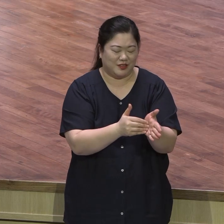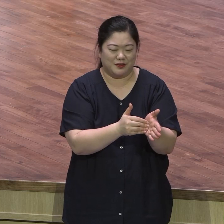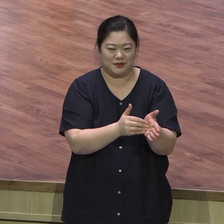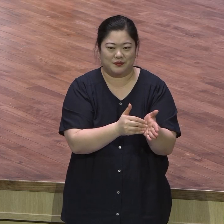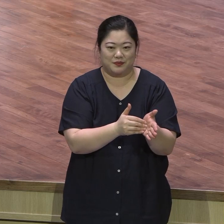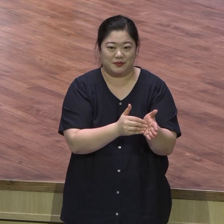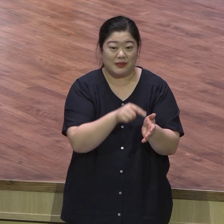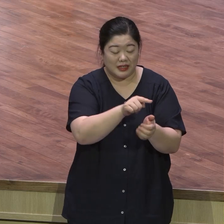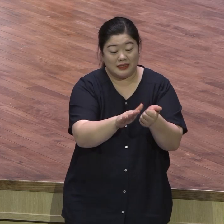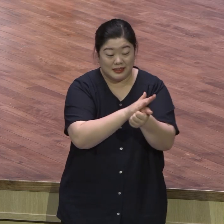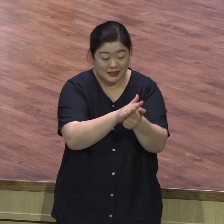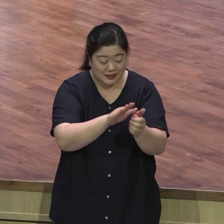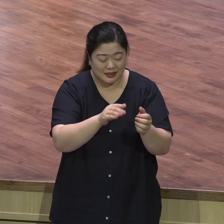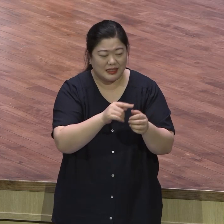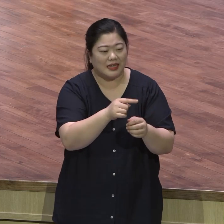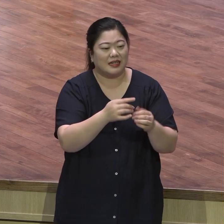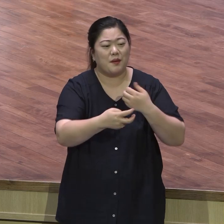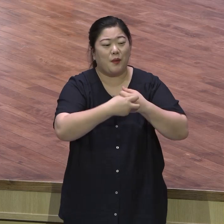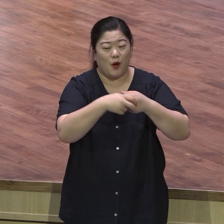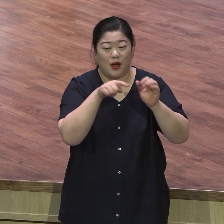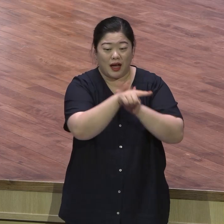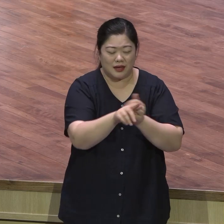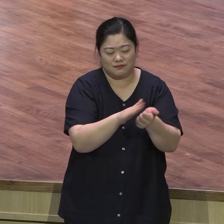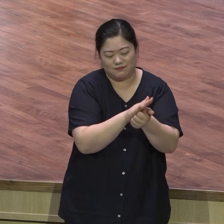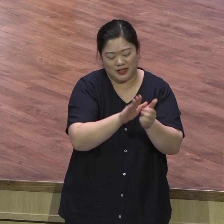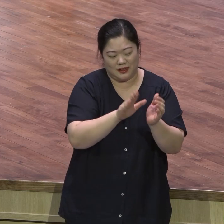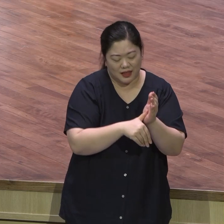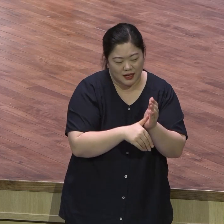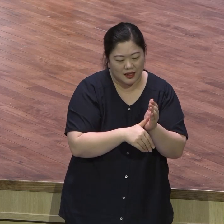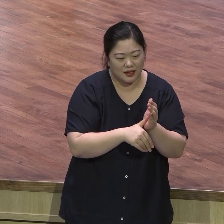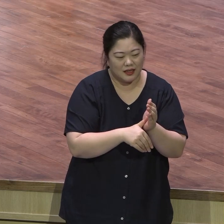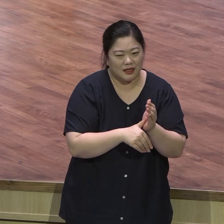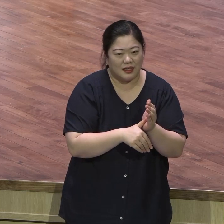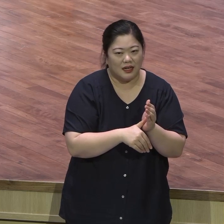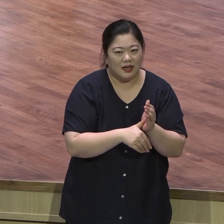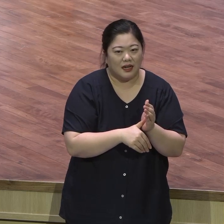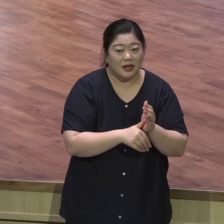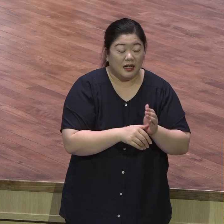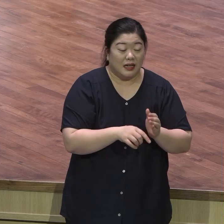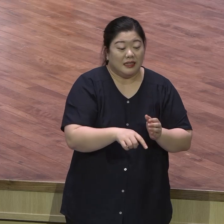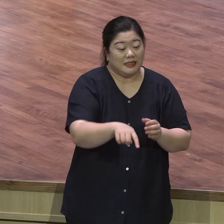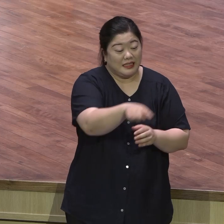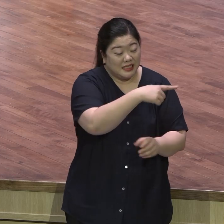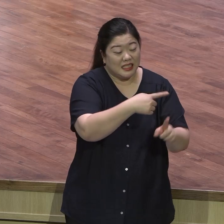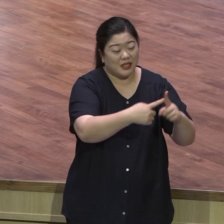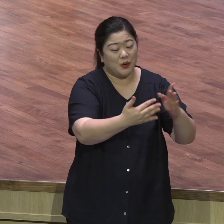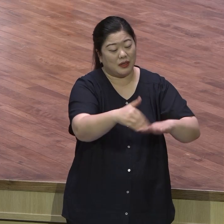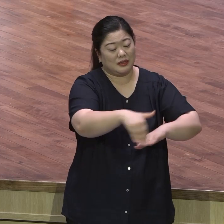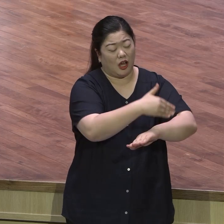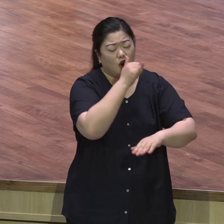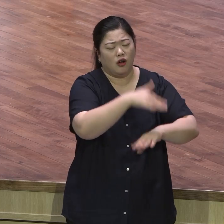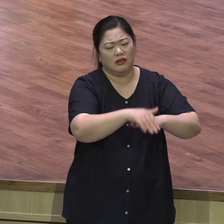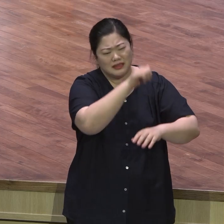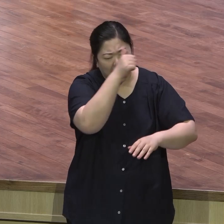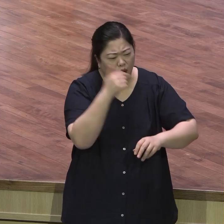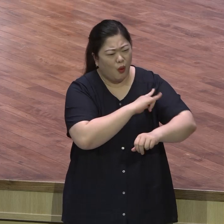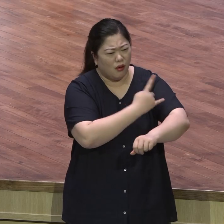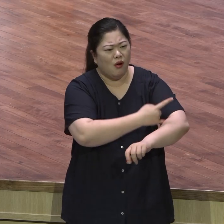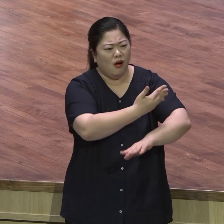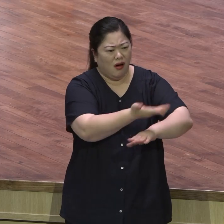복음의 도전을 그렇게 하면서 눈을 좀 뜨게 해주세요 다 종교시장하고 있으니까 복음을